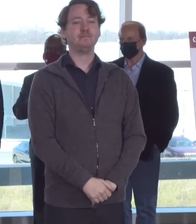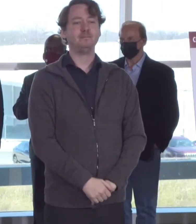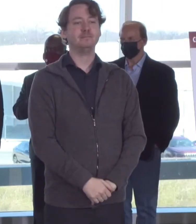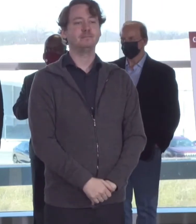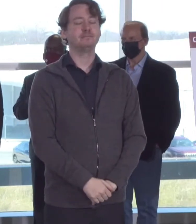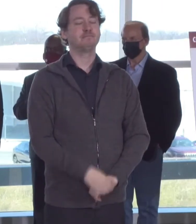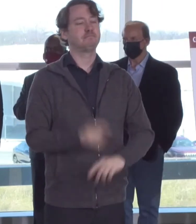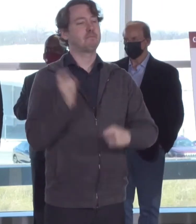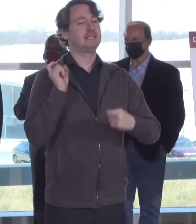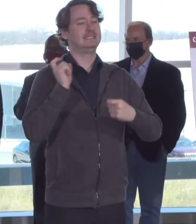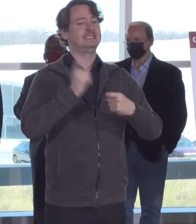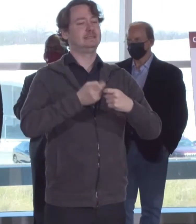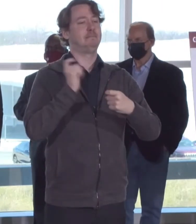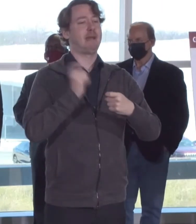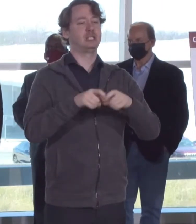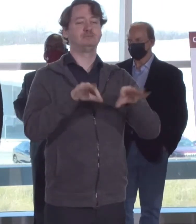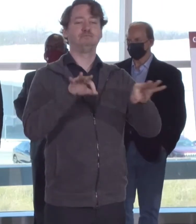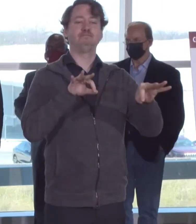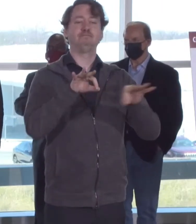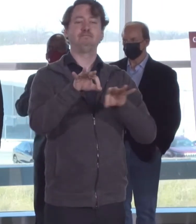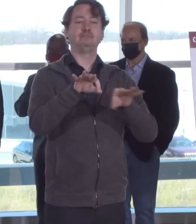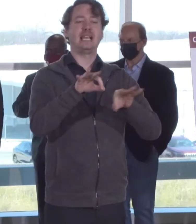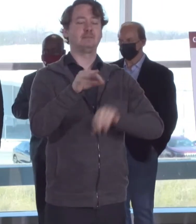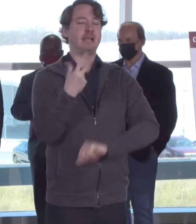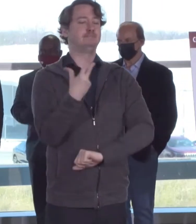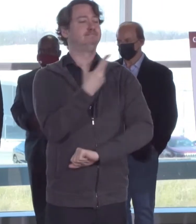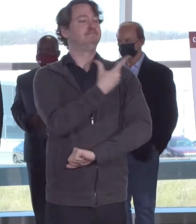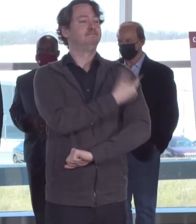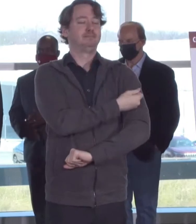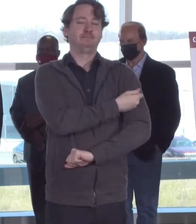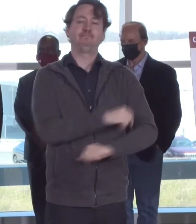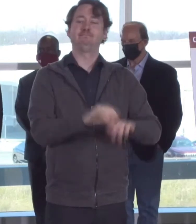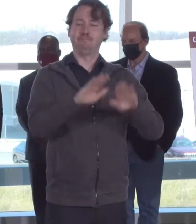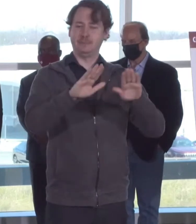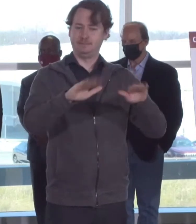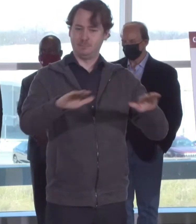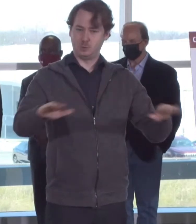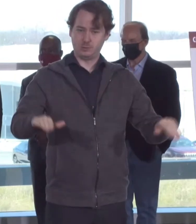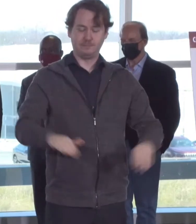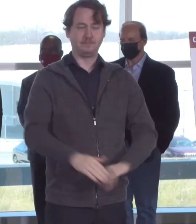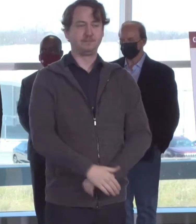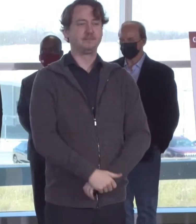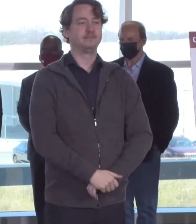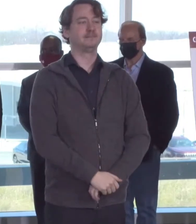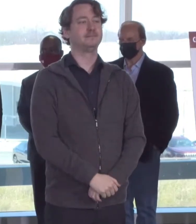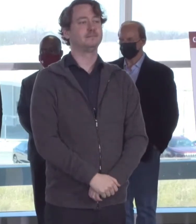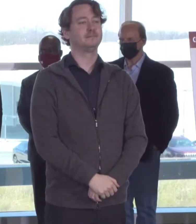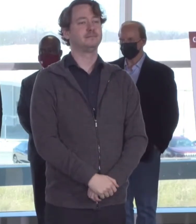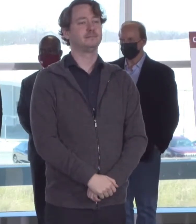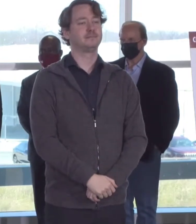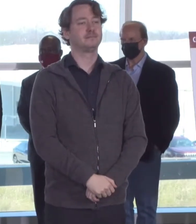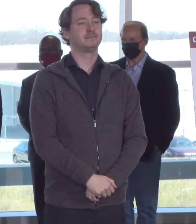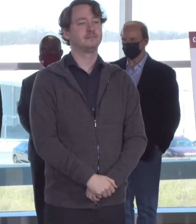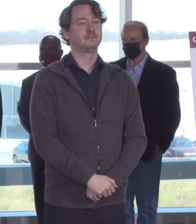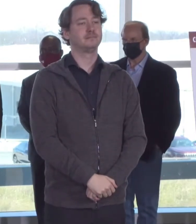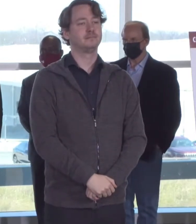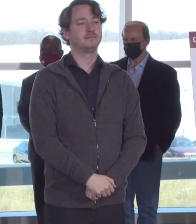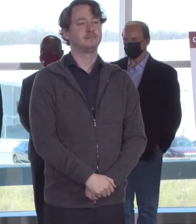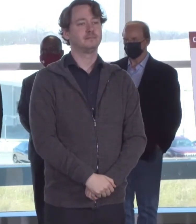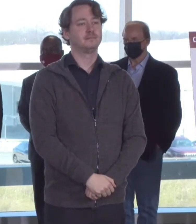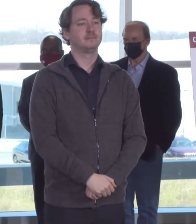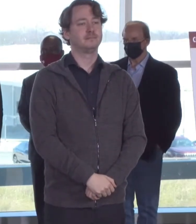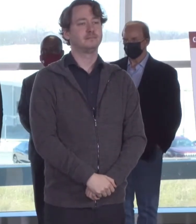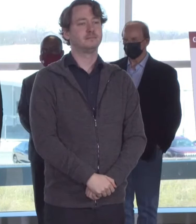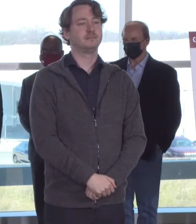Vacunar a los niños es fundamental para mantener abiertas las escuelas, pero necesitamos